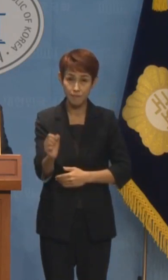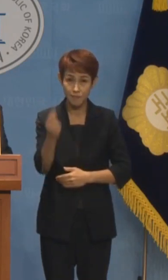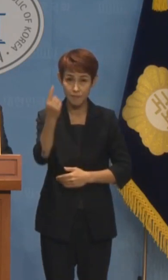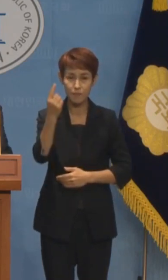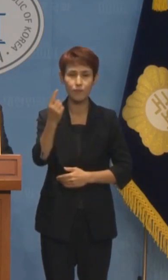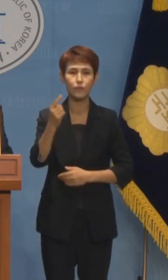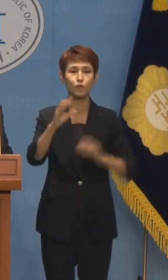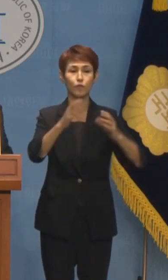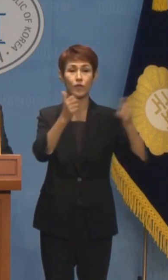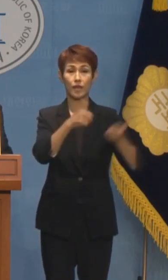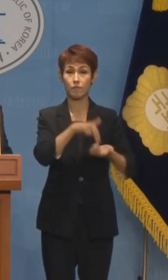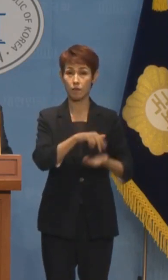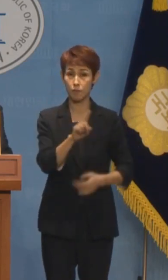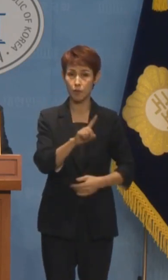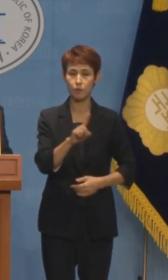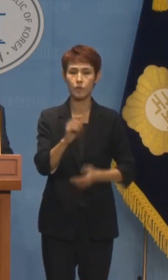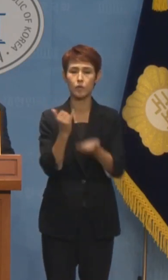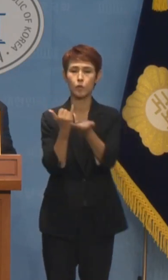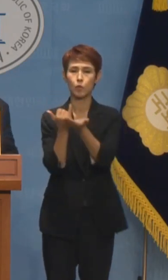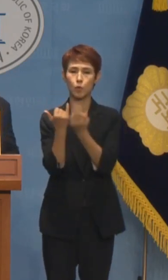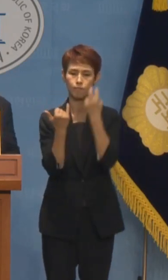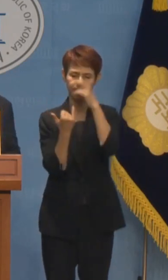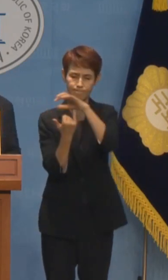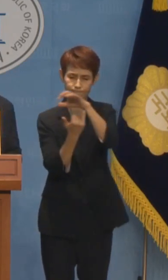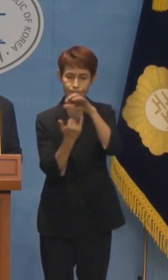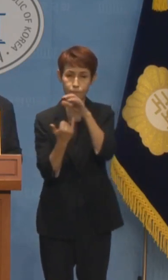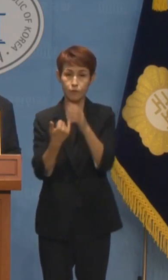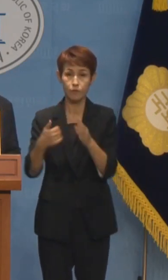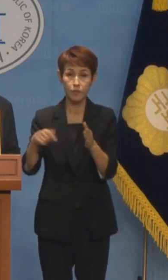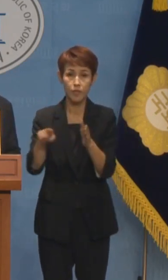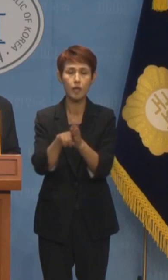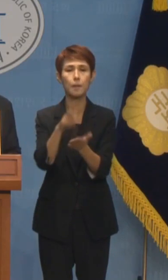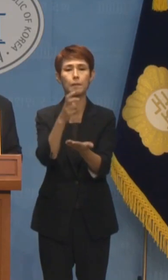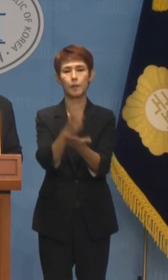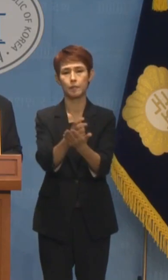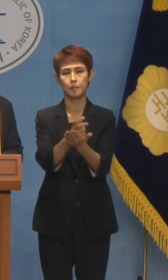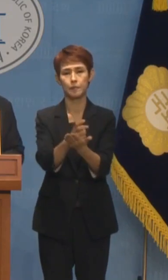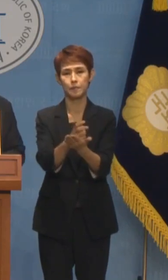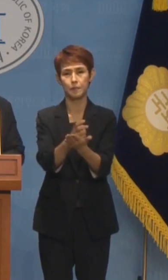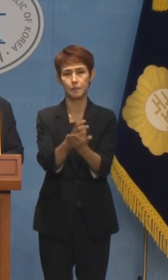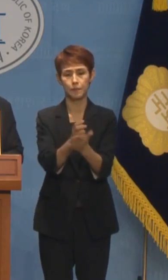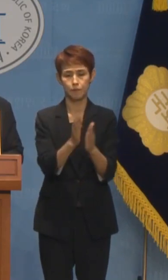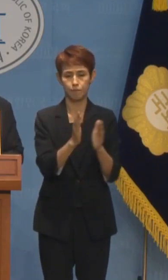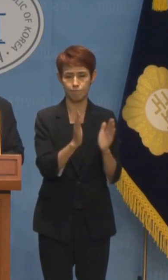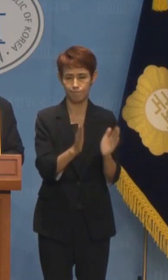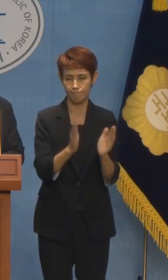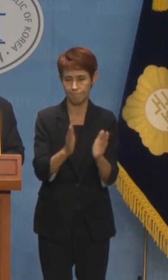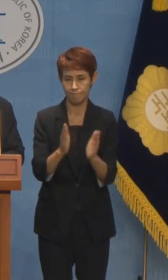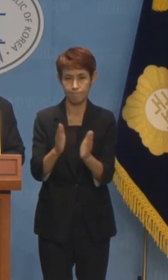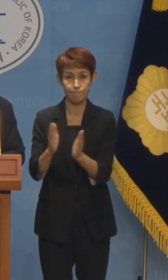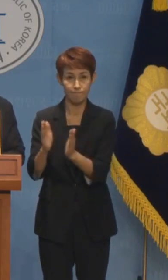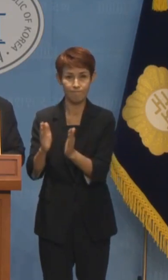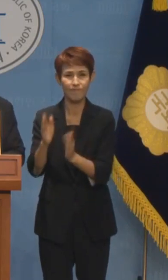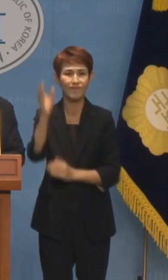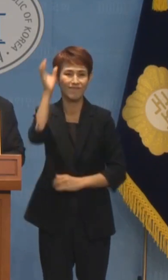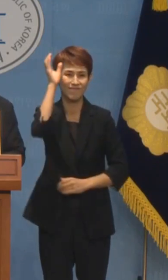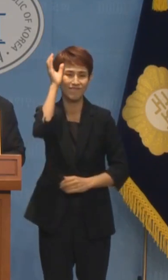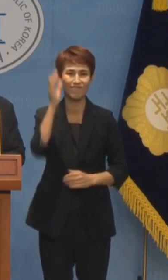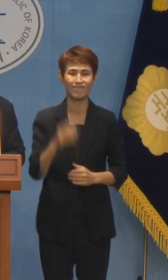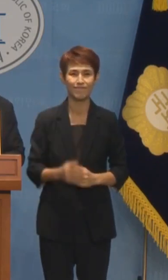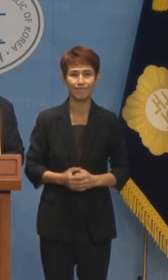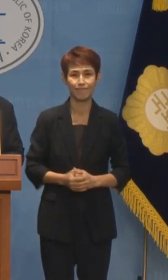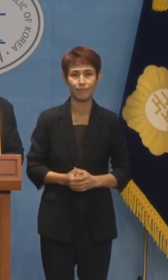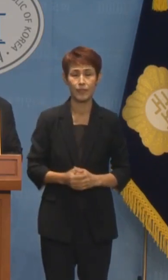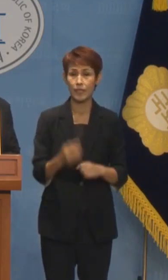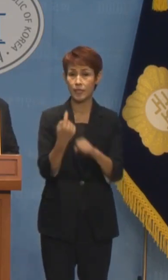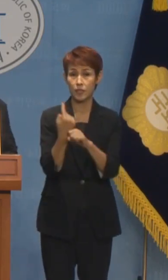차원에서는 독도를 수호하기 위한 실질적인 법제도를 어 마련하기를 기대합니다 이미